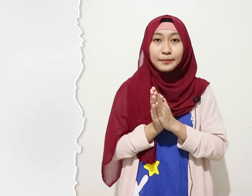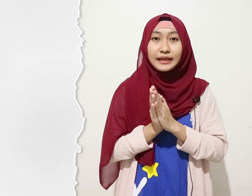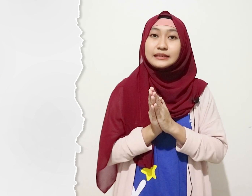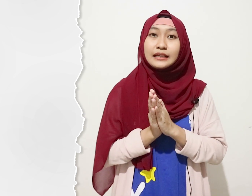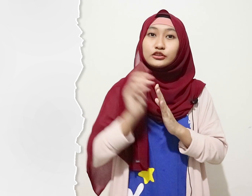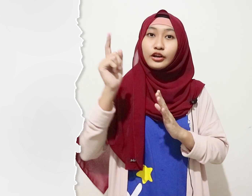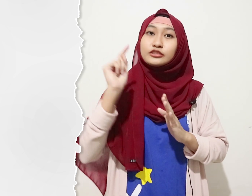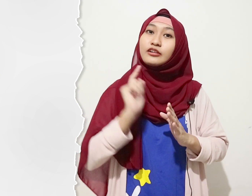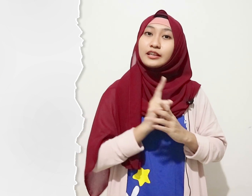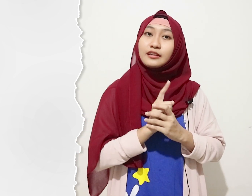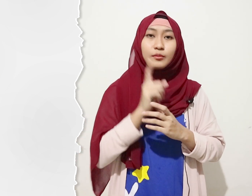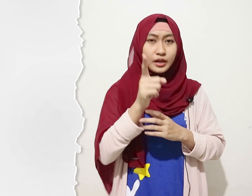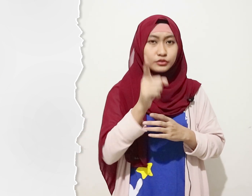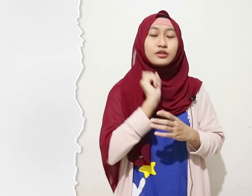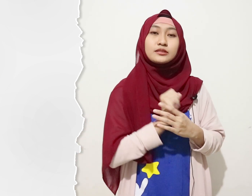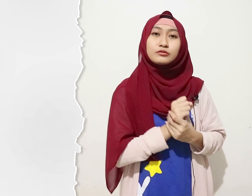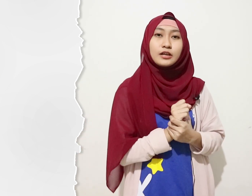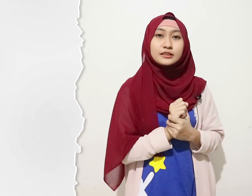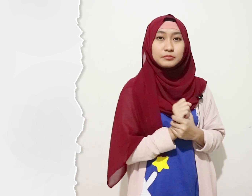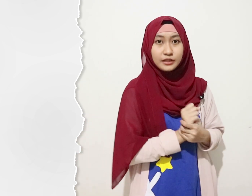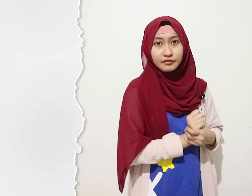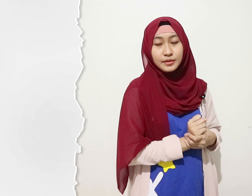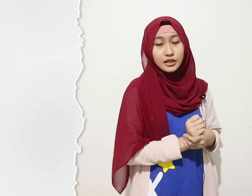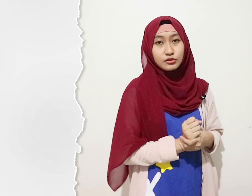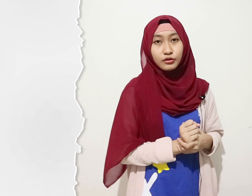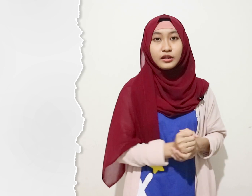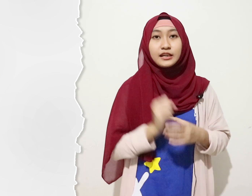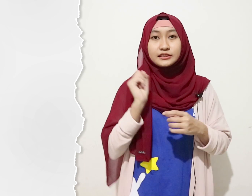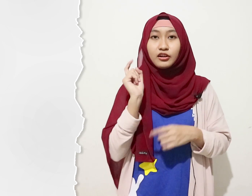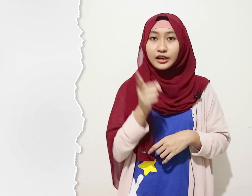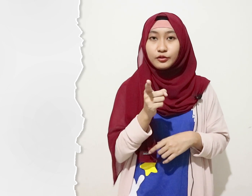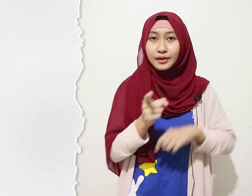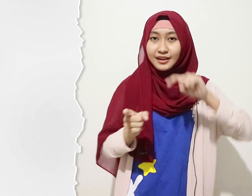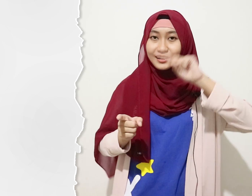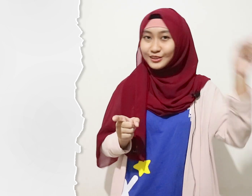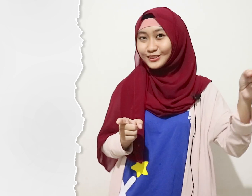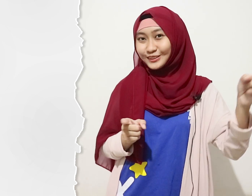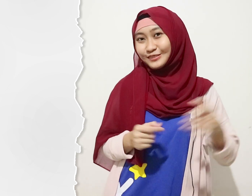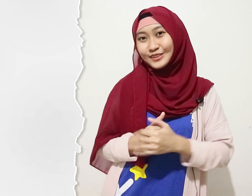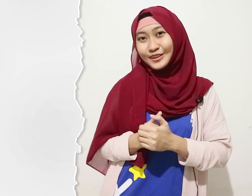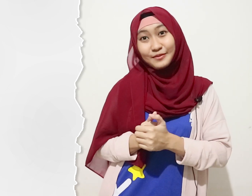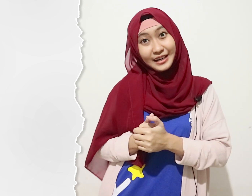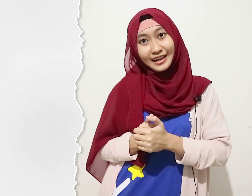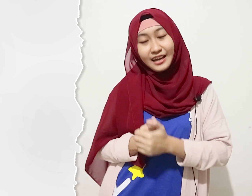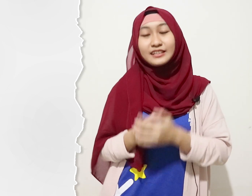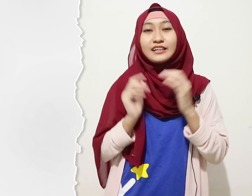pakai cara coret-coret yang kemarin juga udah sempet Elva bahas loh. Jadi kalau kalian lupa, kalian harus tonton video yang kemarin ya.